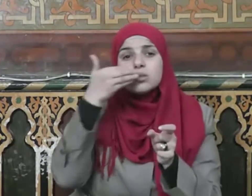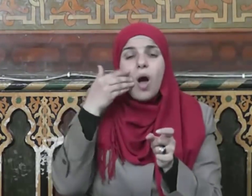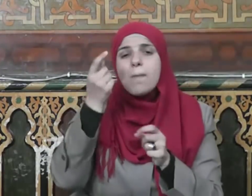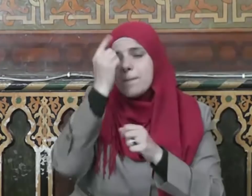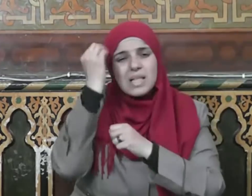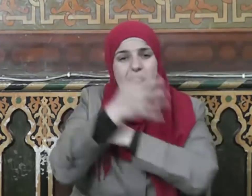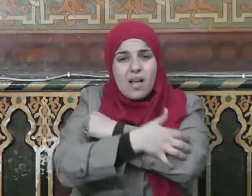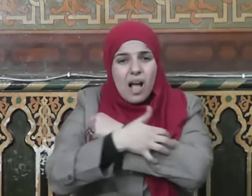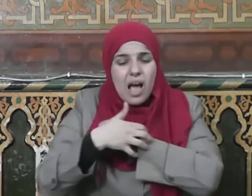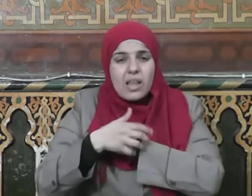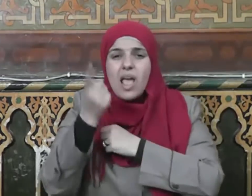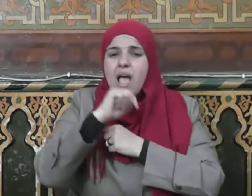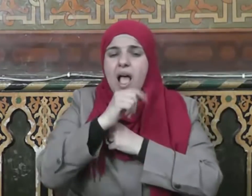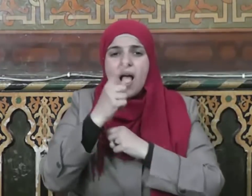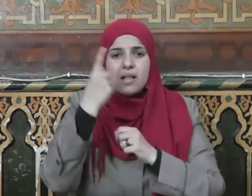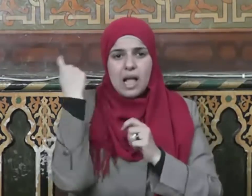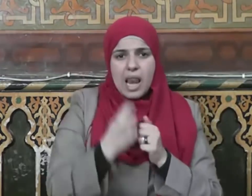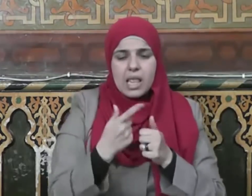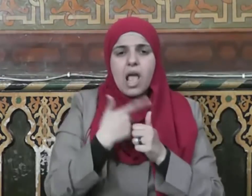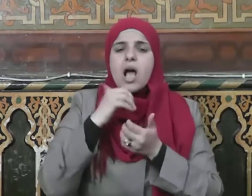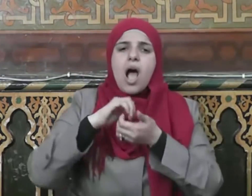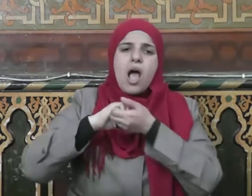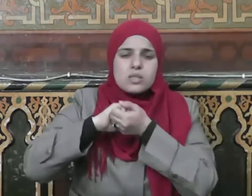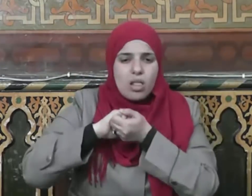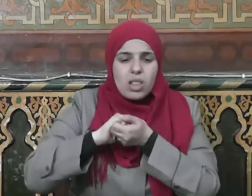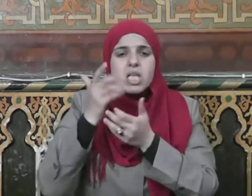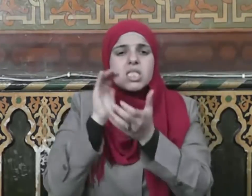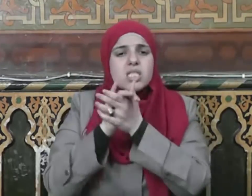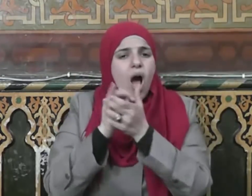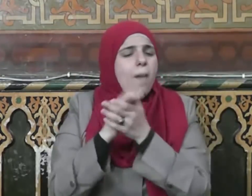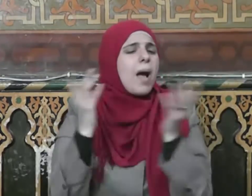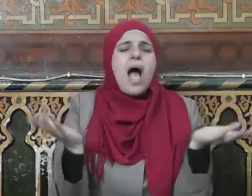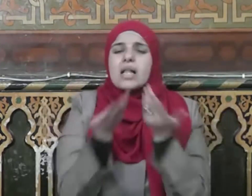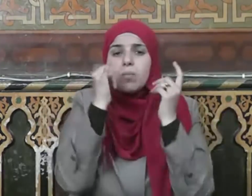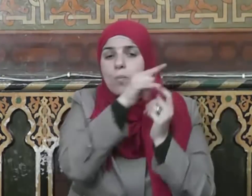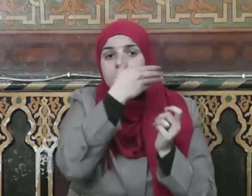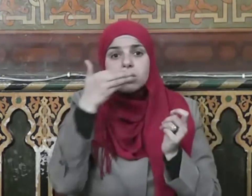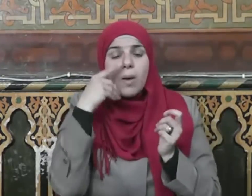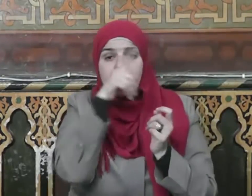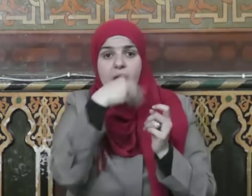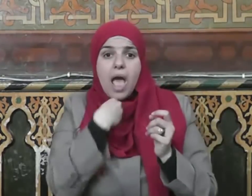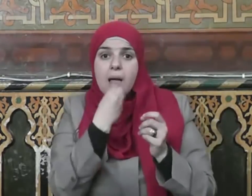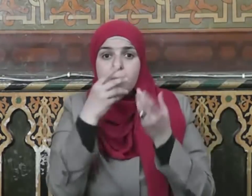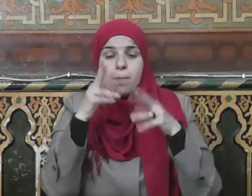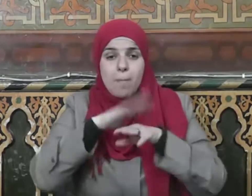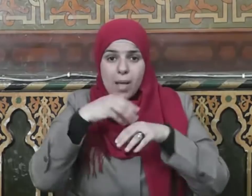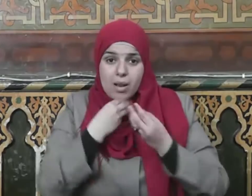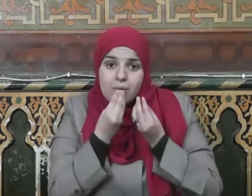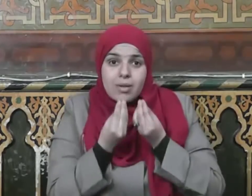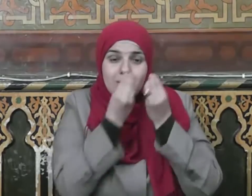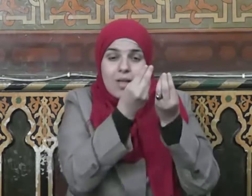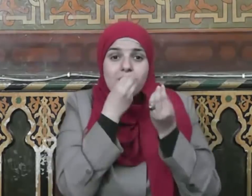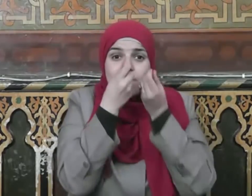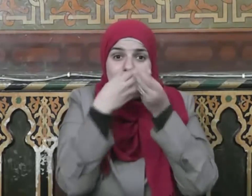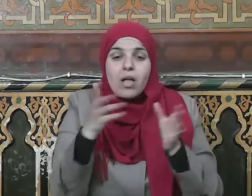فقيرا، قريبا أو صديقا أو غير ذلك. فقال صلى الله عليه وسلم في الحديث: